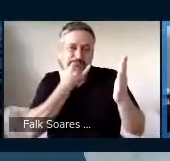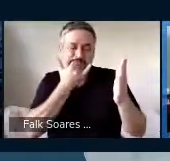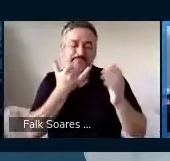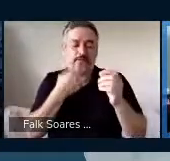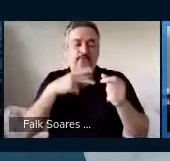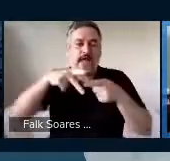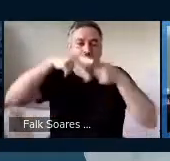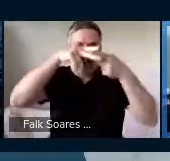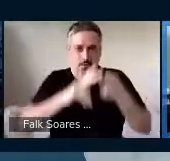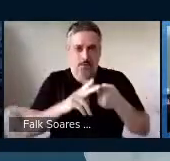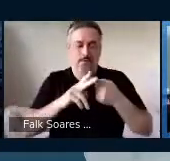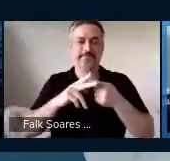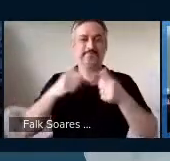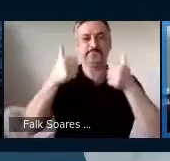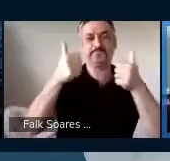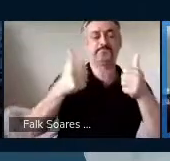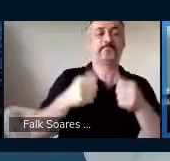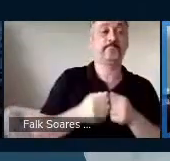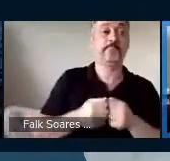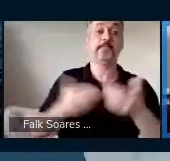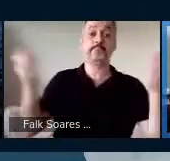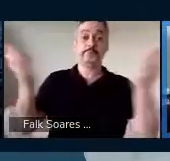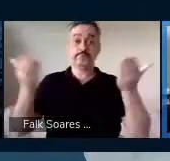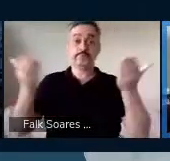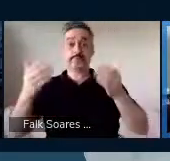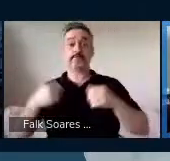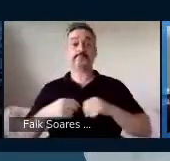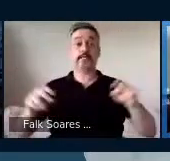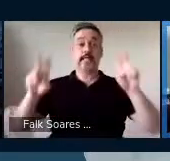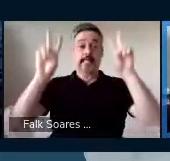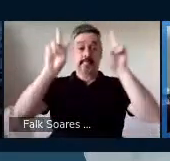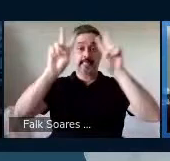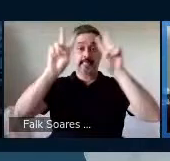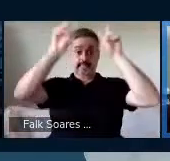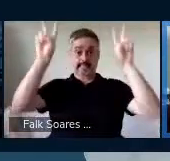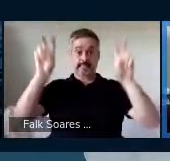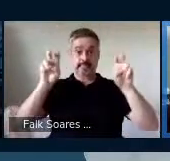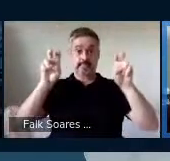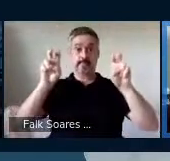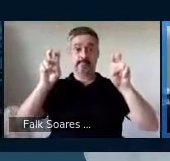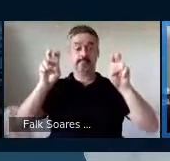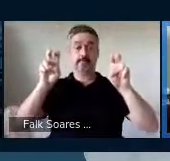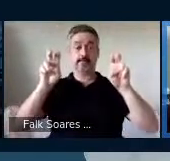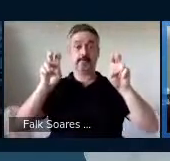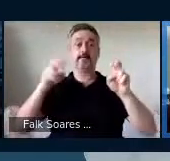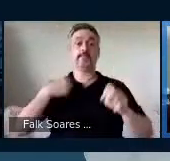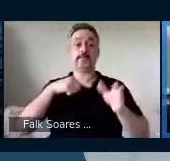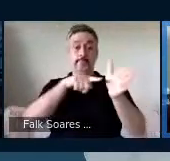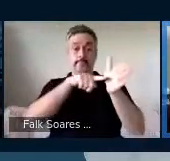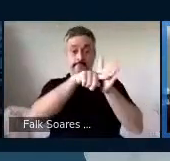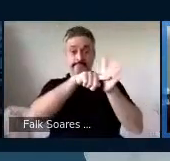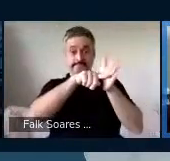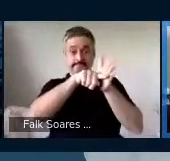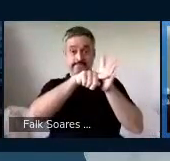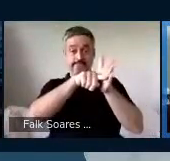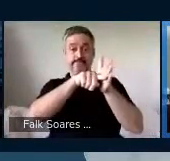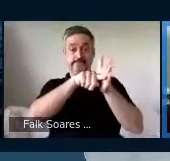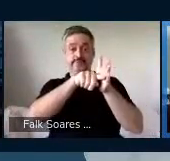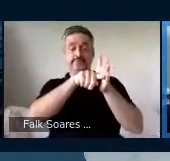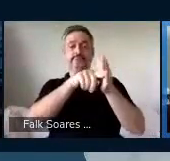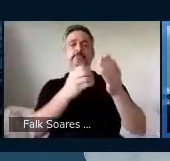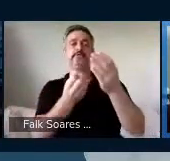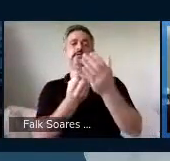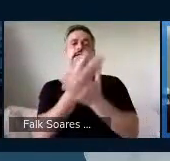como bem foi mencionado pela professora Enilde, na hora de fazer a correção, acabei me equivocando, mas já está certo novamente quando